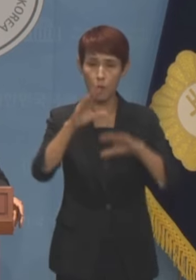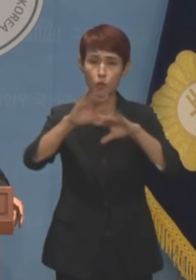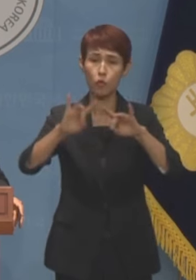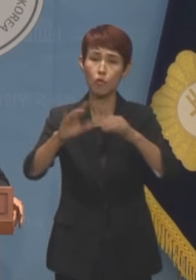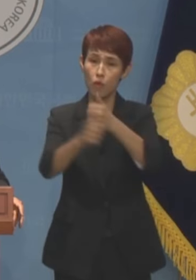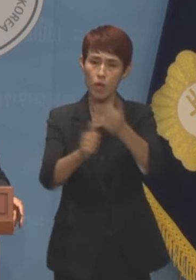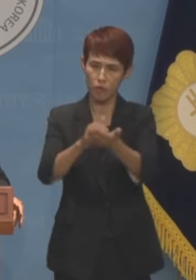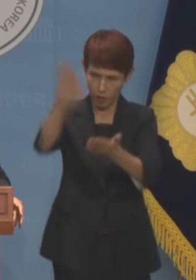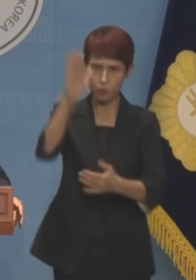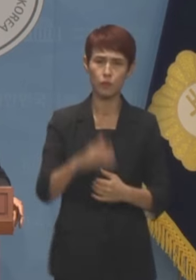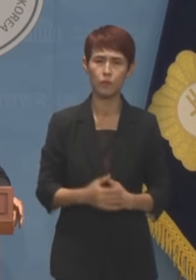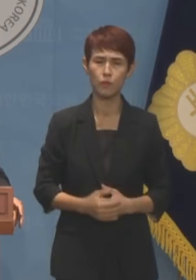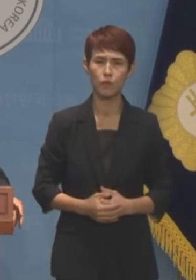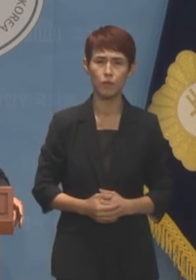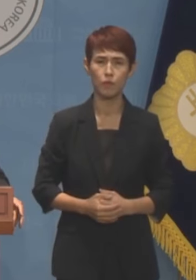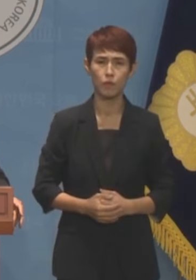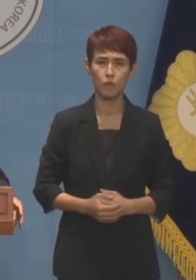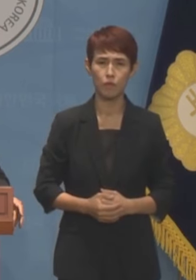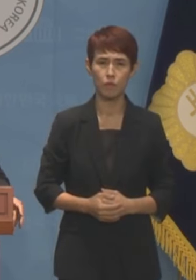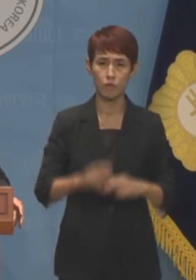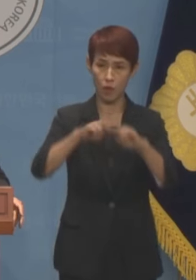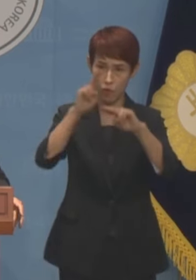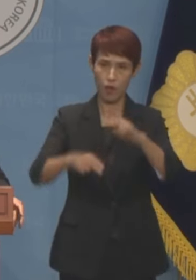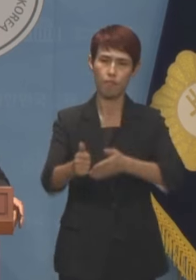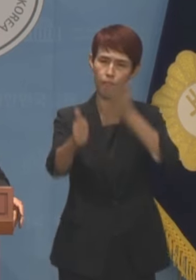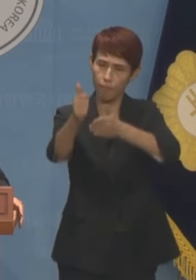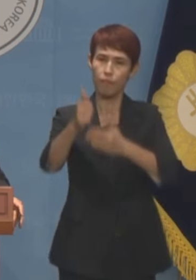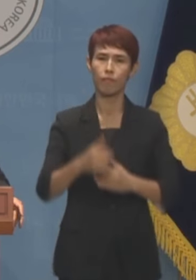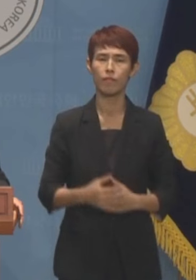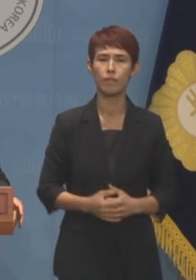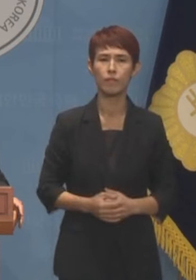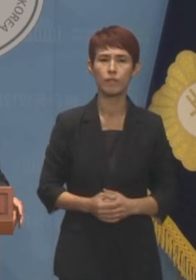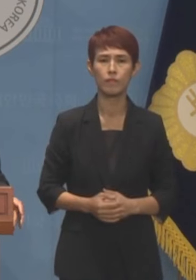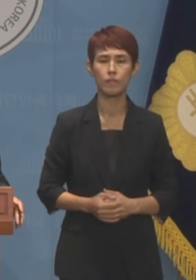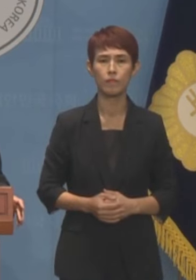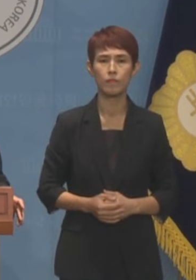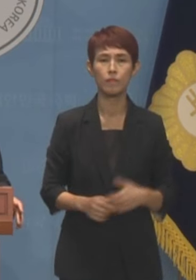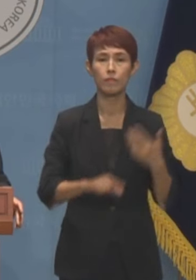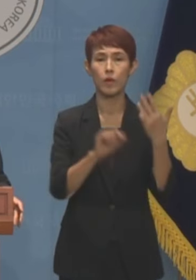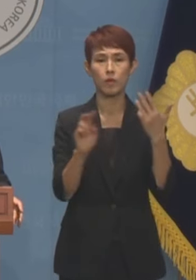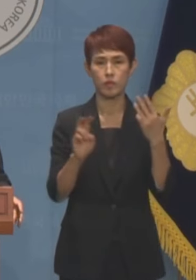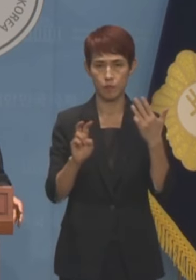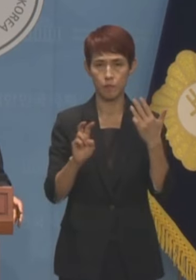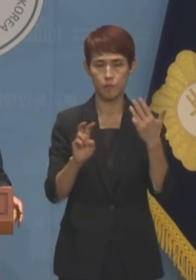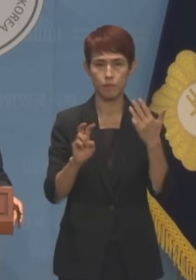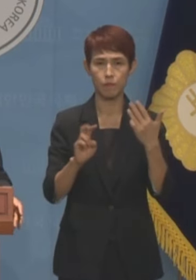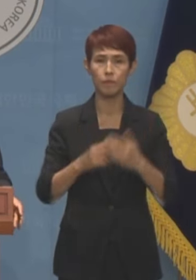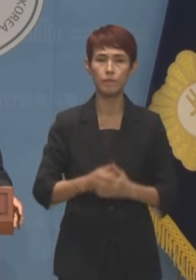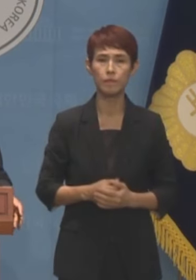떠나면 됩니다 사퇴할 사퇴할 것을 강력히 촉구합니다 2024년 8월